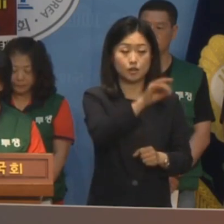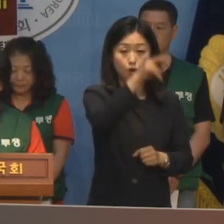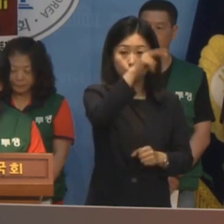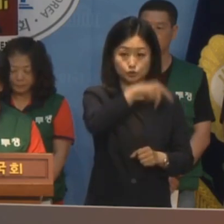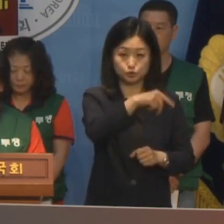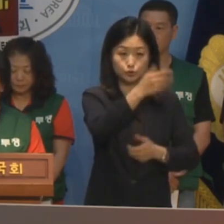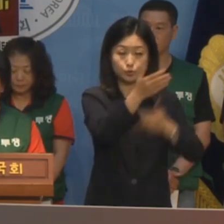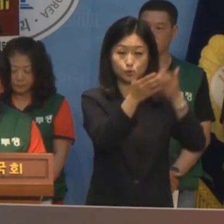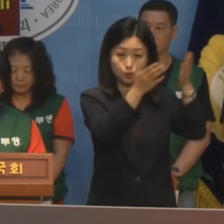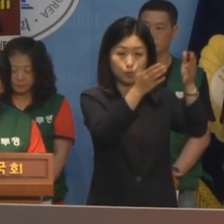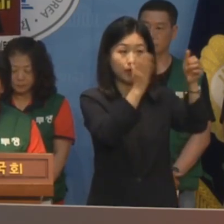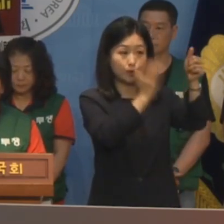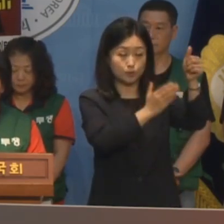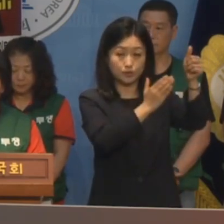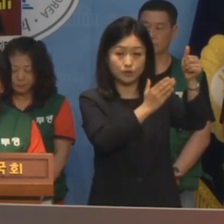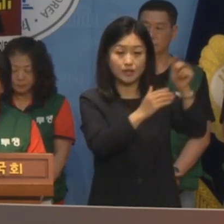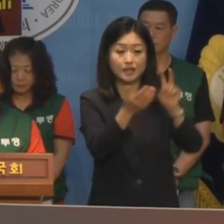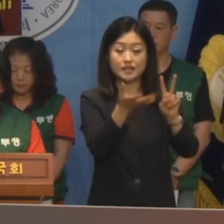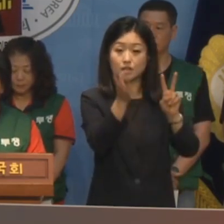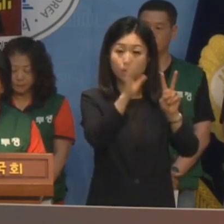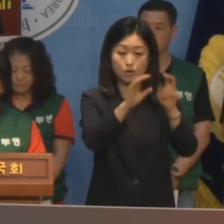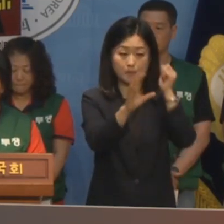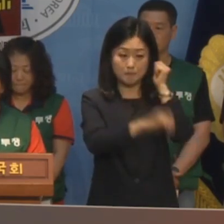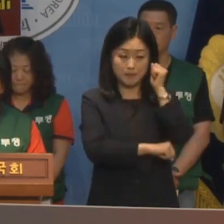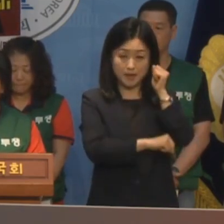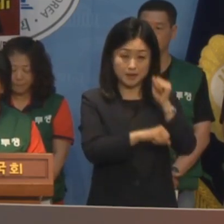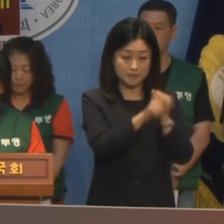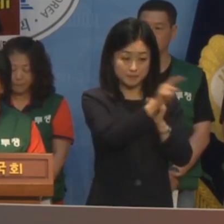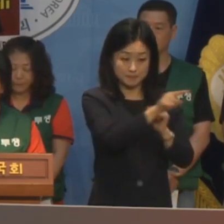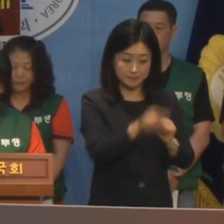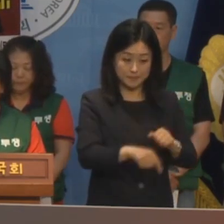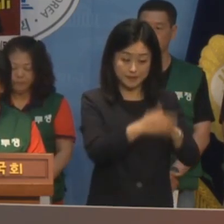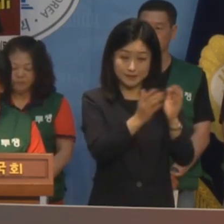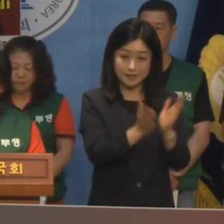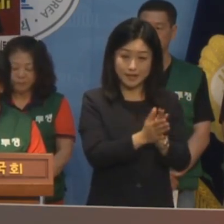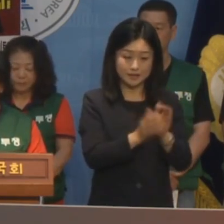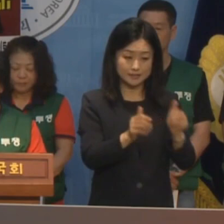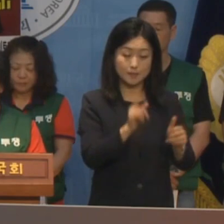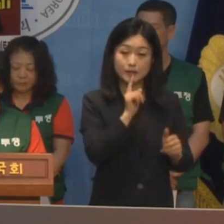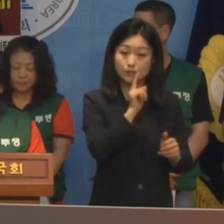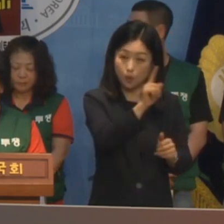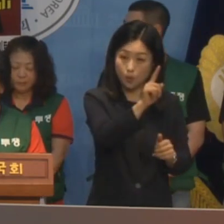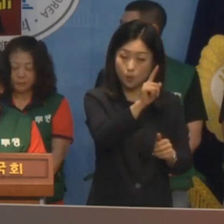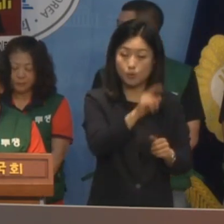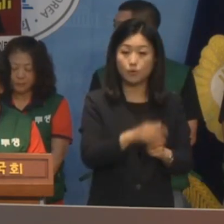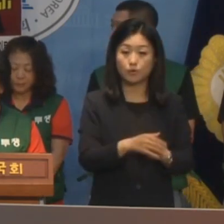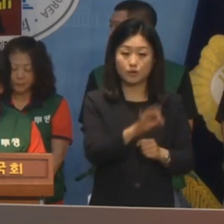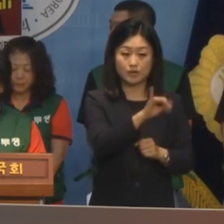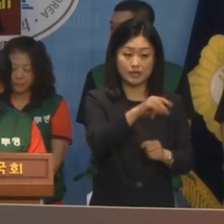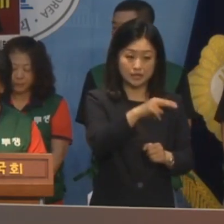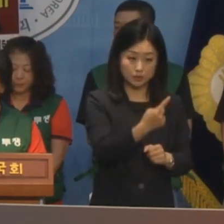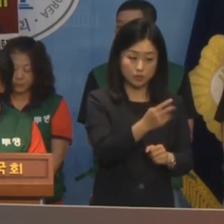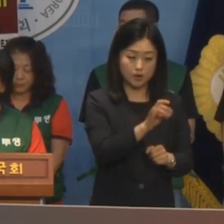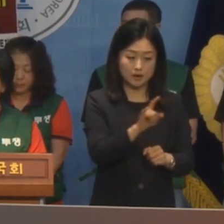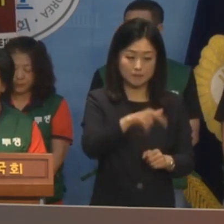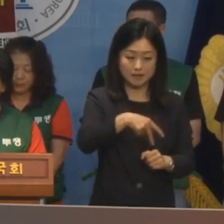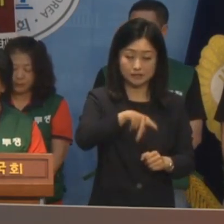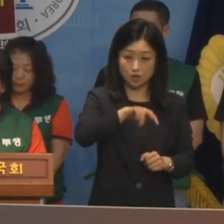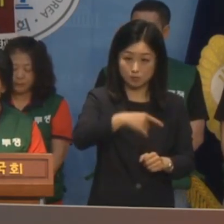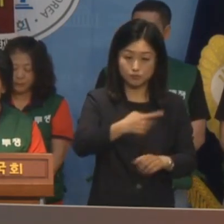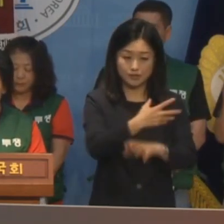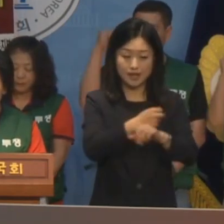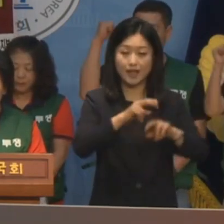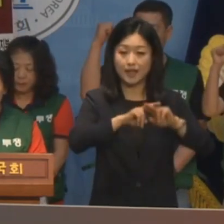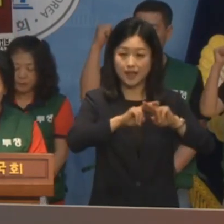주에 요구한다. 2억 원 배임 횡령 관련자 전원 사법 처리하고 주 이도 맥서브와 계약을